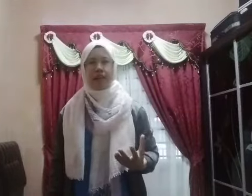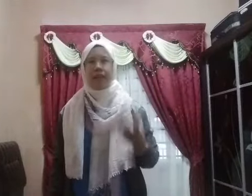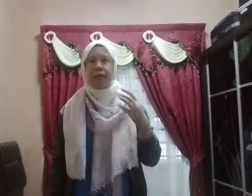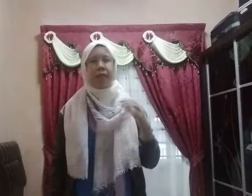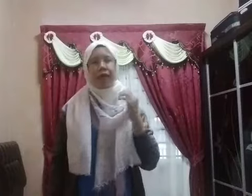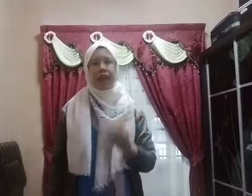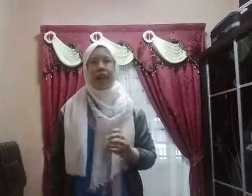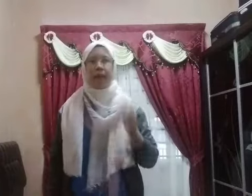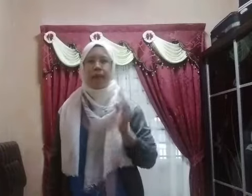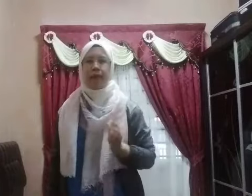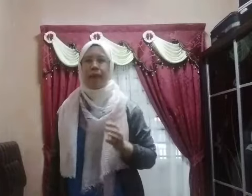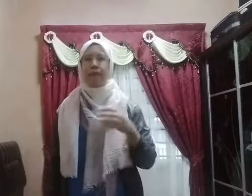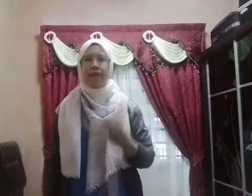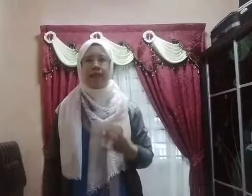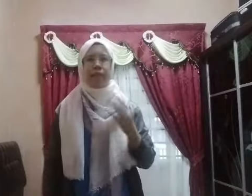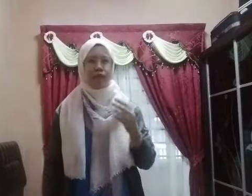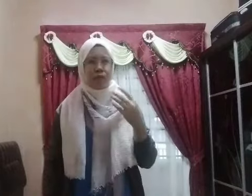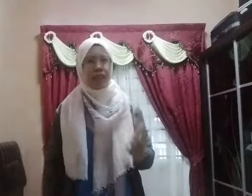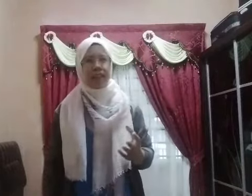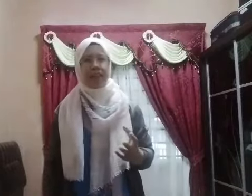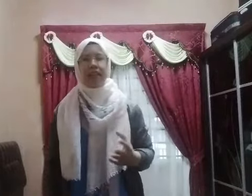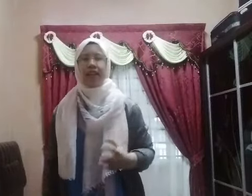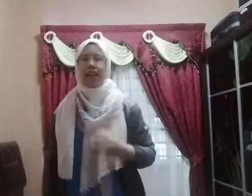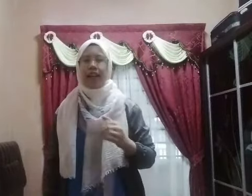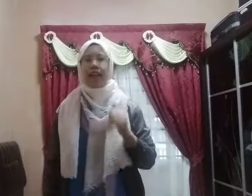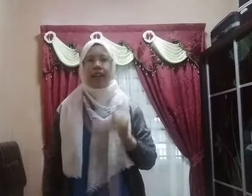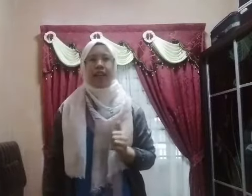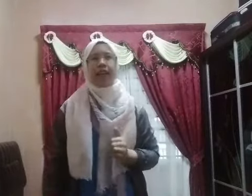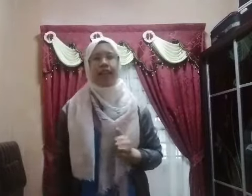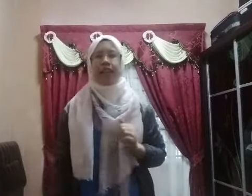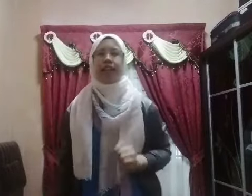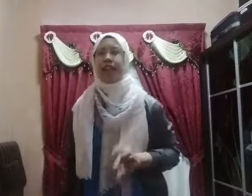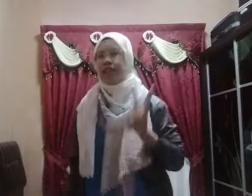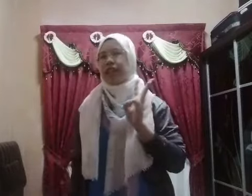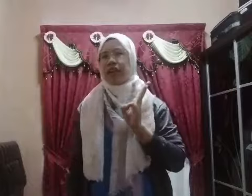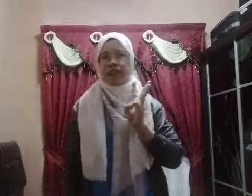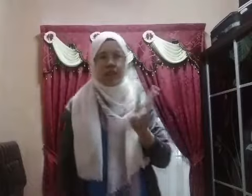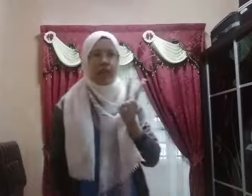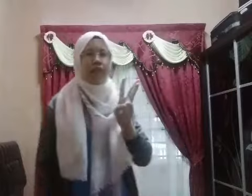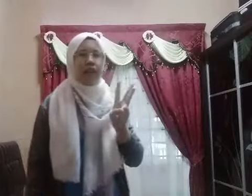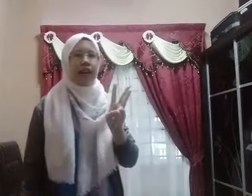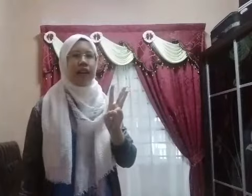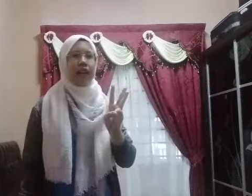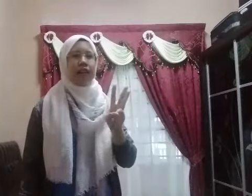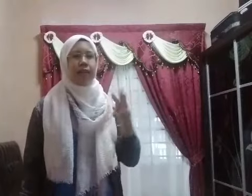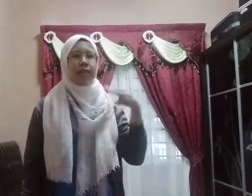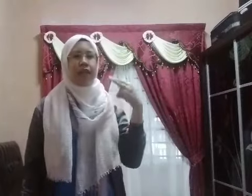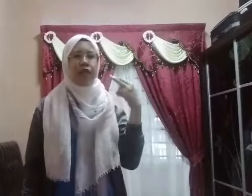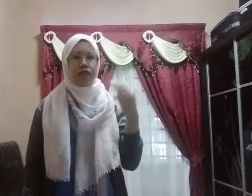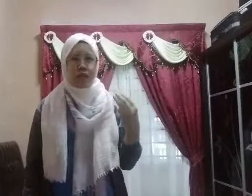kami membangunkan ABBM DC Motor Model ni. Okey, jadi kita ada 3 objektif untuk